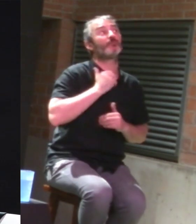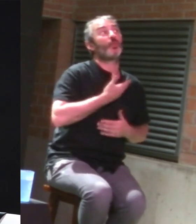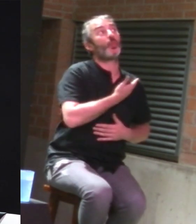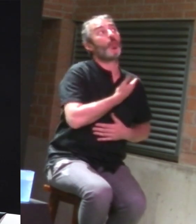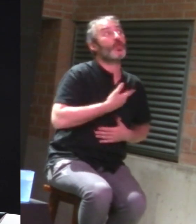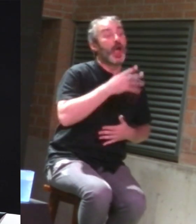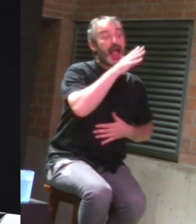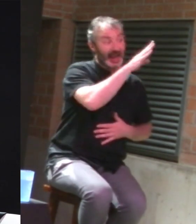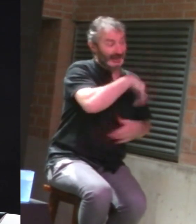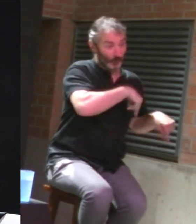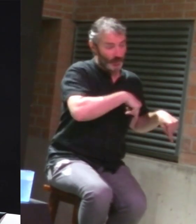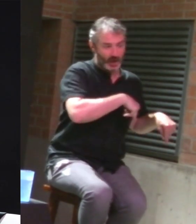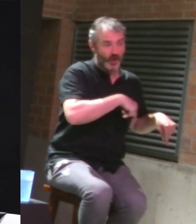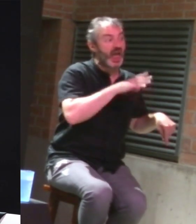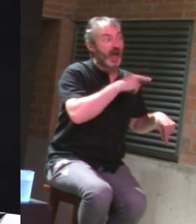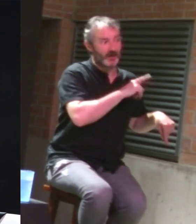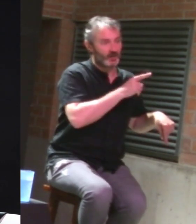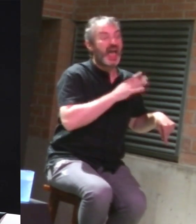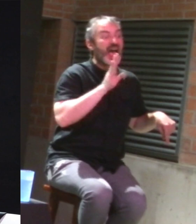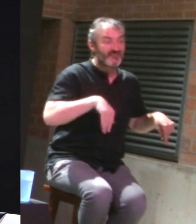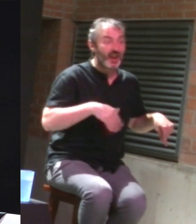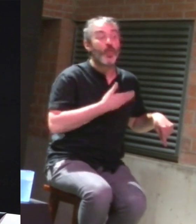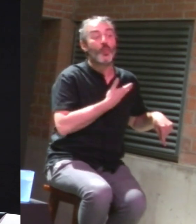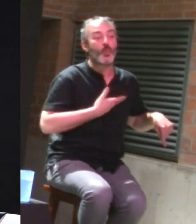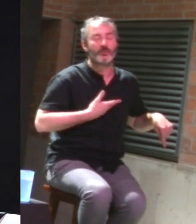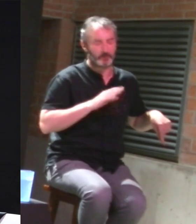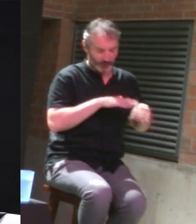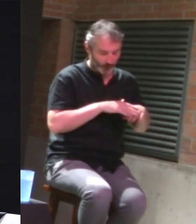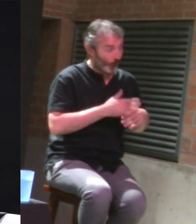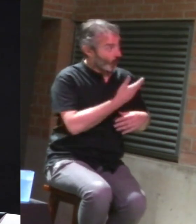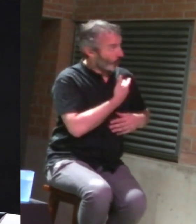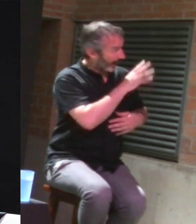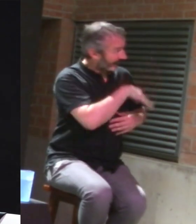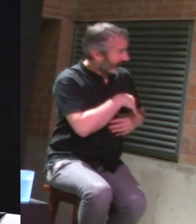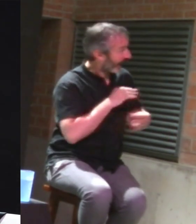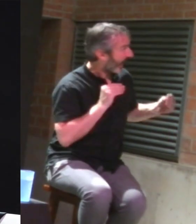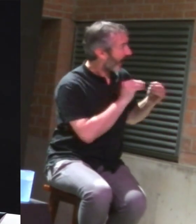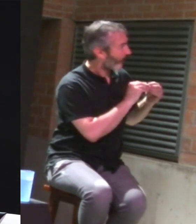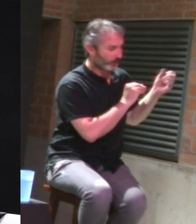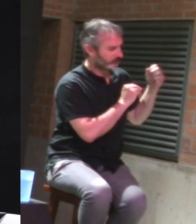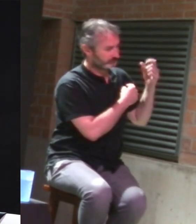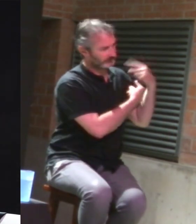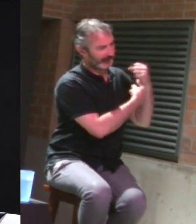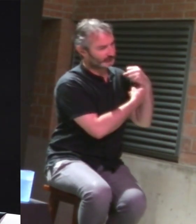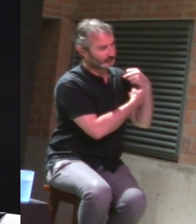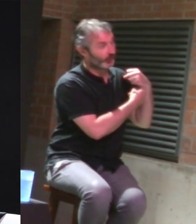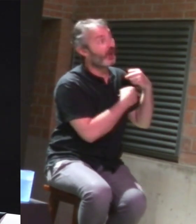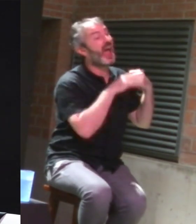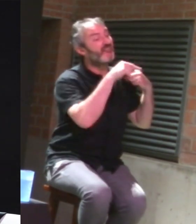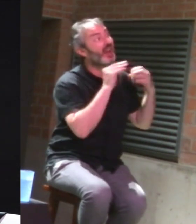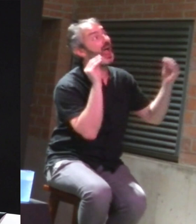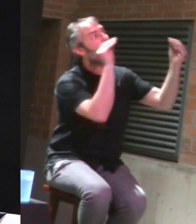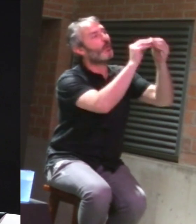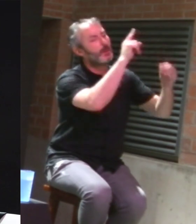de Madrid, on diuen que aquesta gent sembla que tingui raó. Però a Madrid no entenen el problema de Catalunya, pràcticament